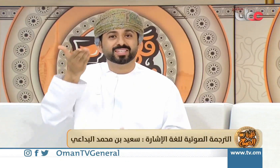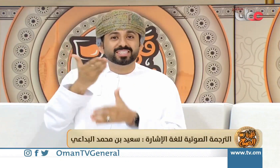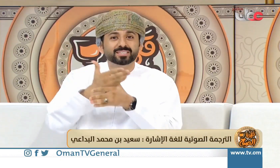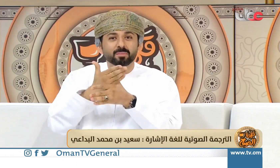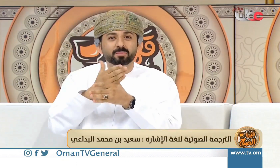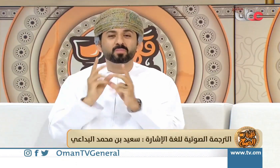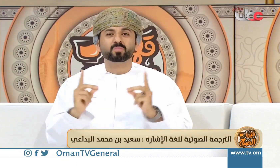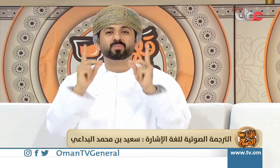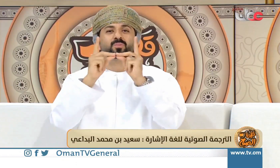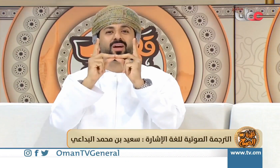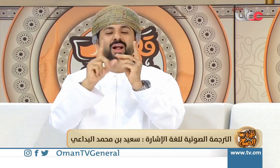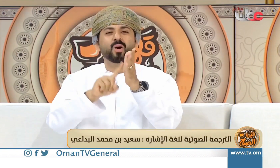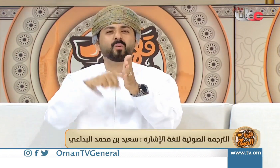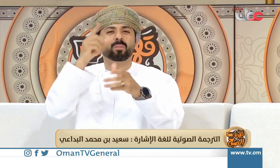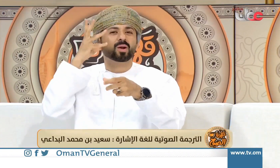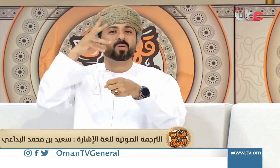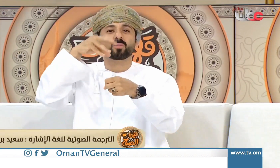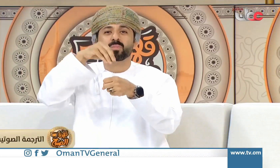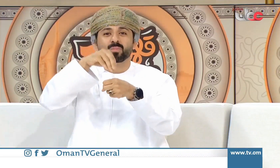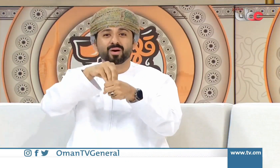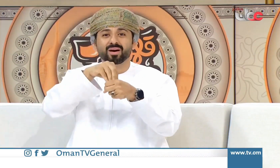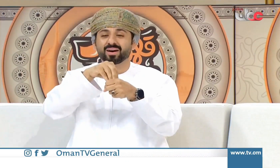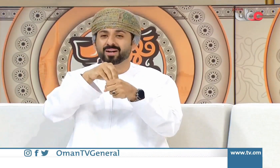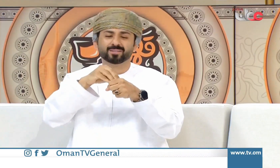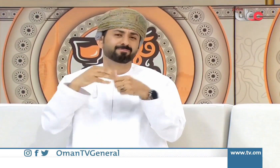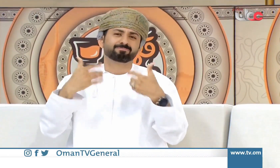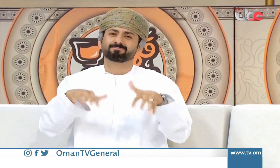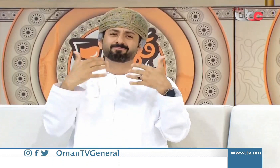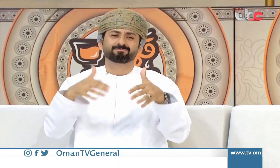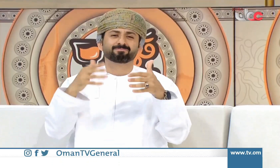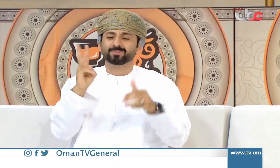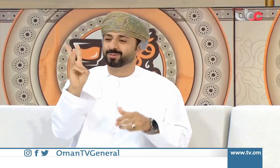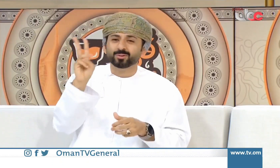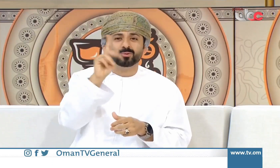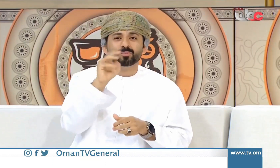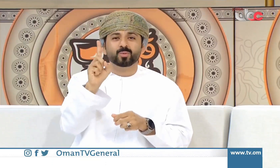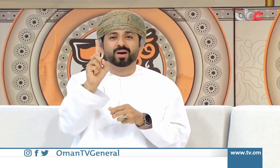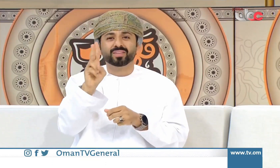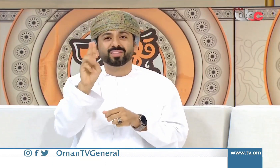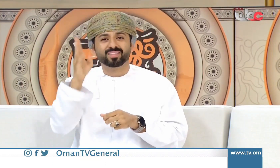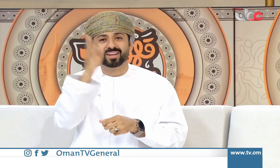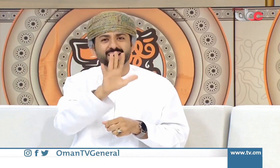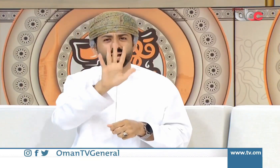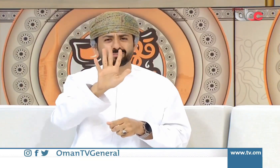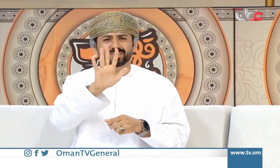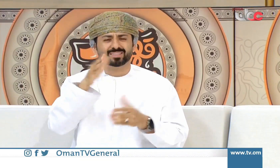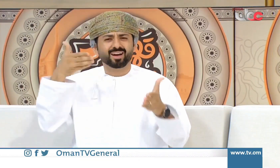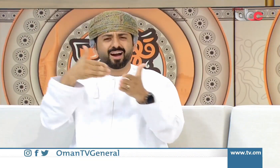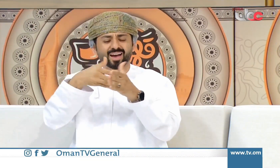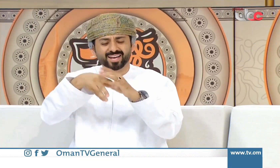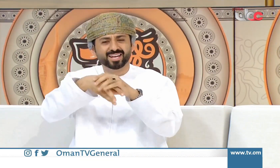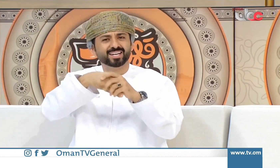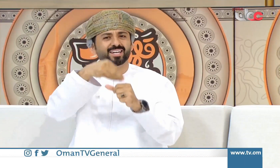فخورون جدا بالملتقى الأول للأشخاص ذوي الإعاقة، الدمج والتمكين، كان لمدة